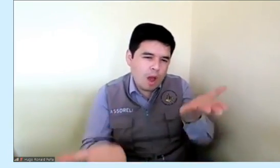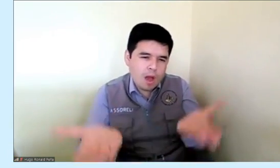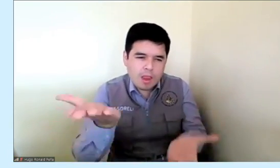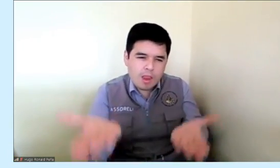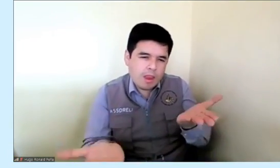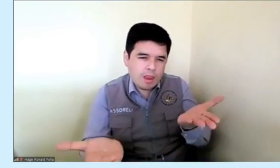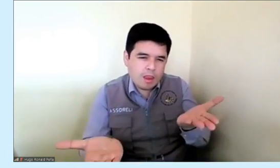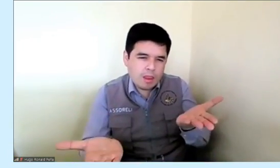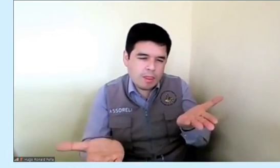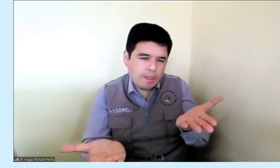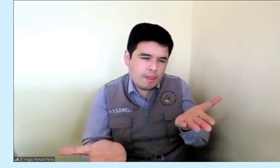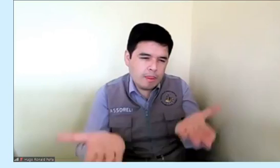¿Cuál?